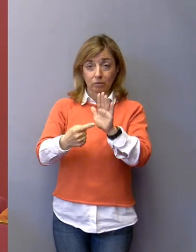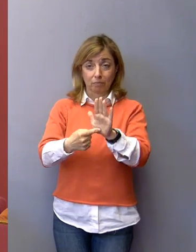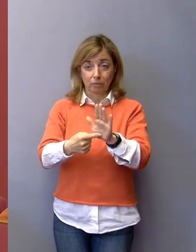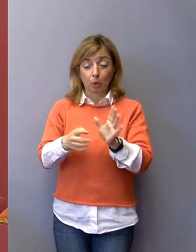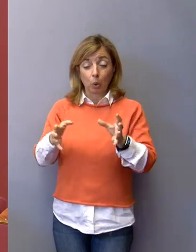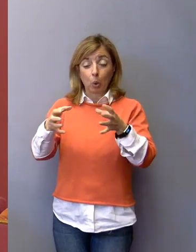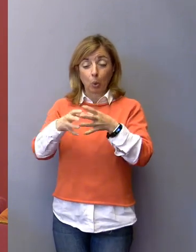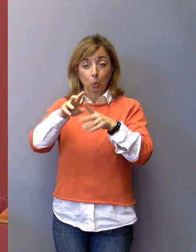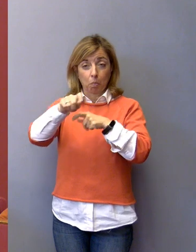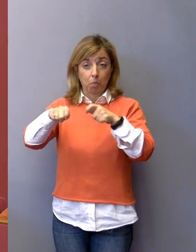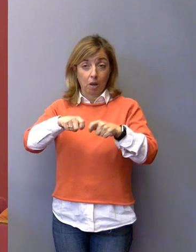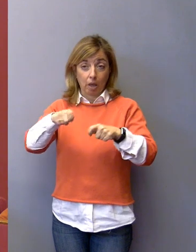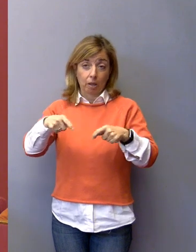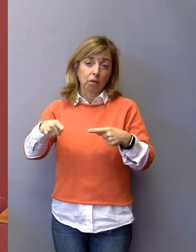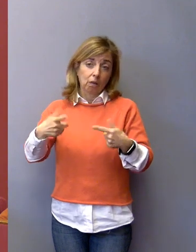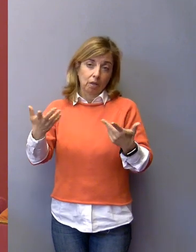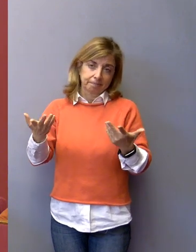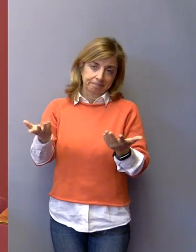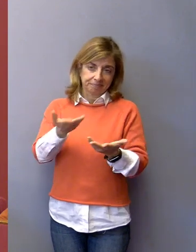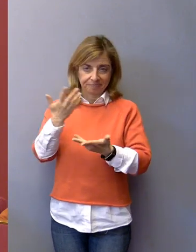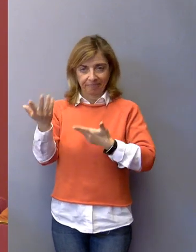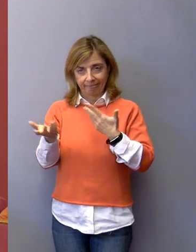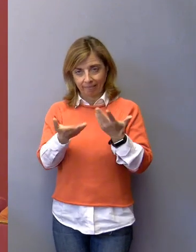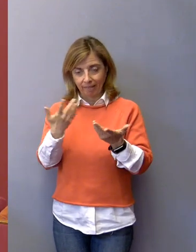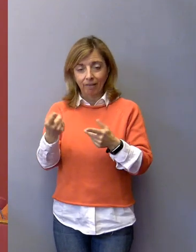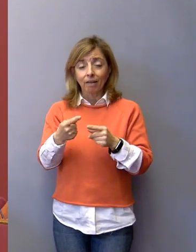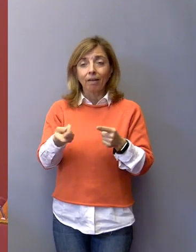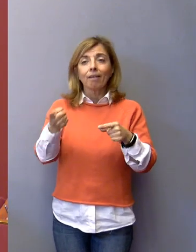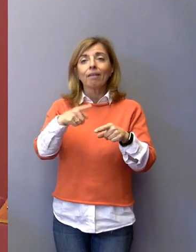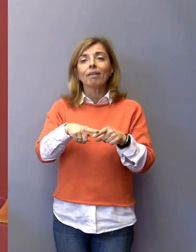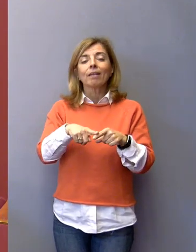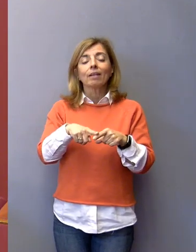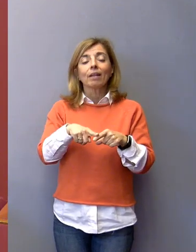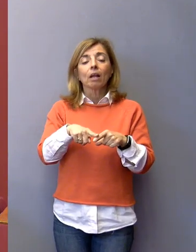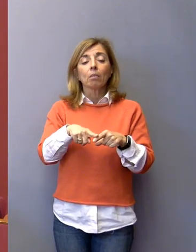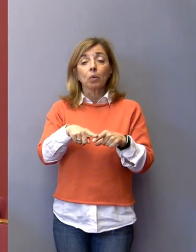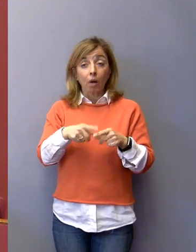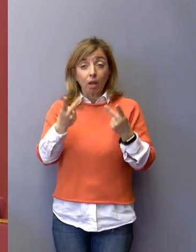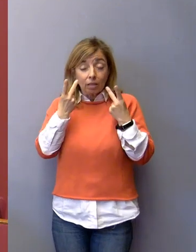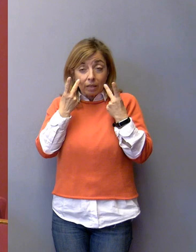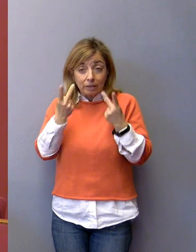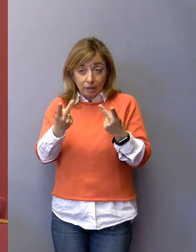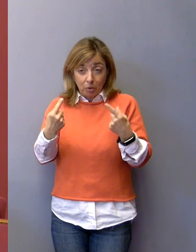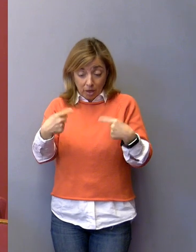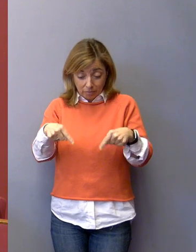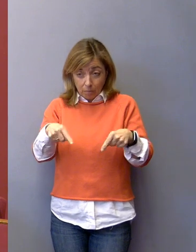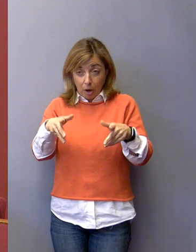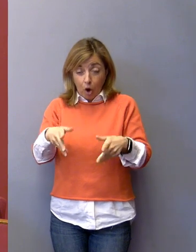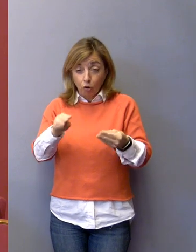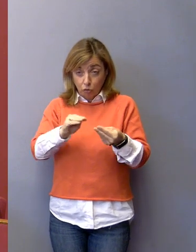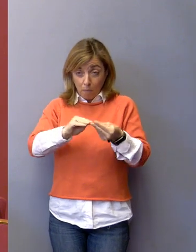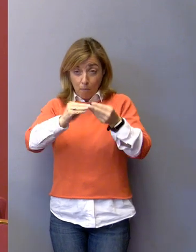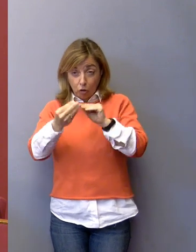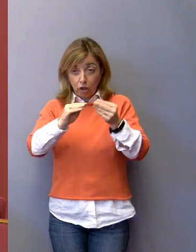della Lega e lo è la testimonianza queste diciamo modifiche perché